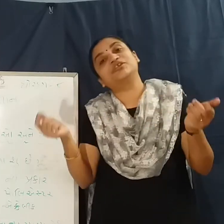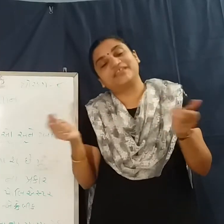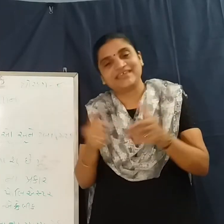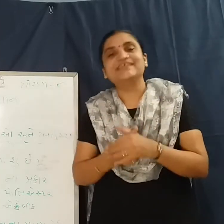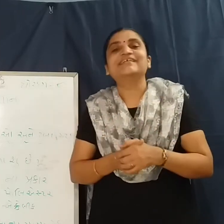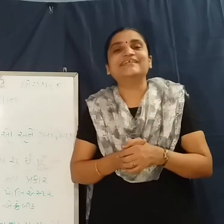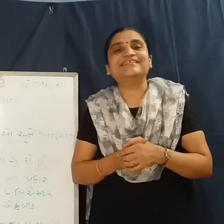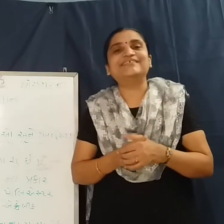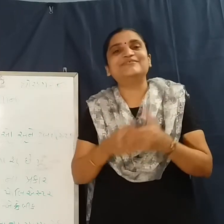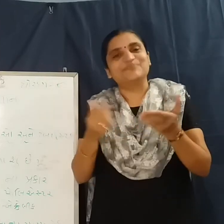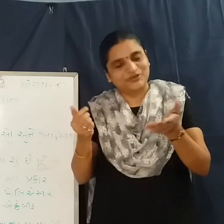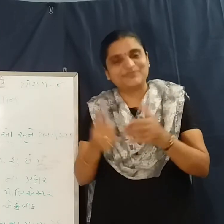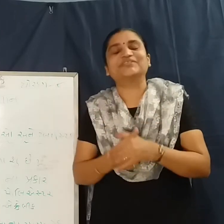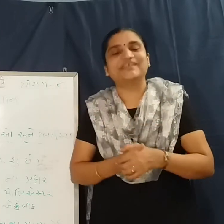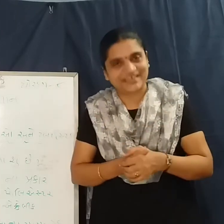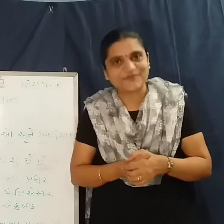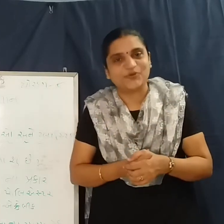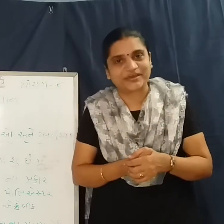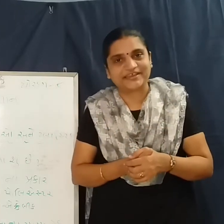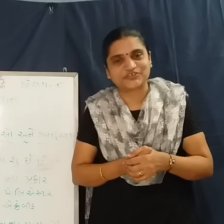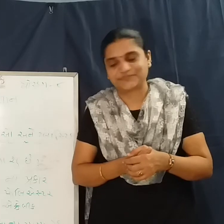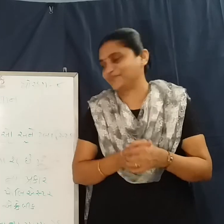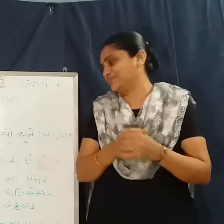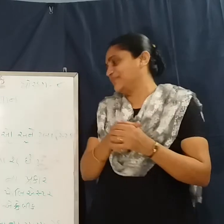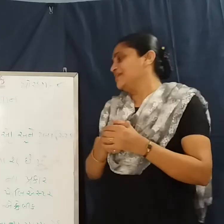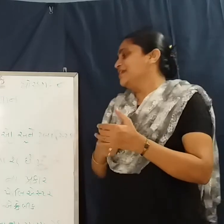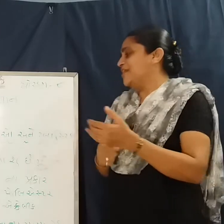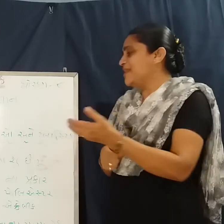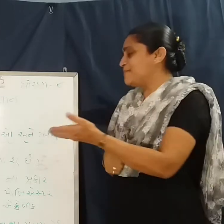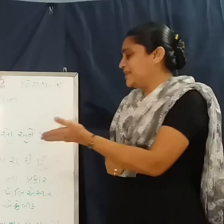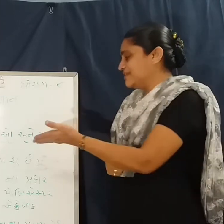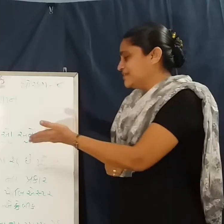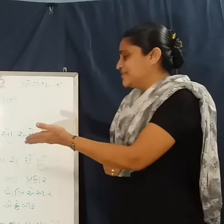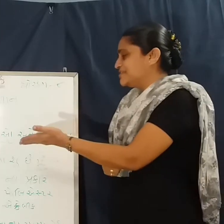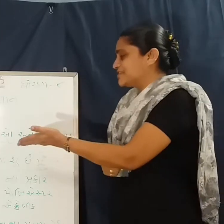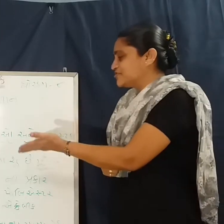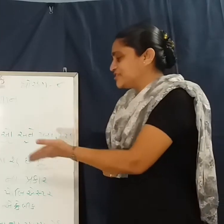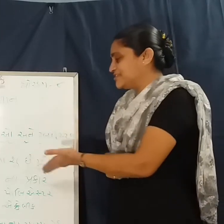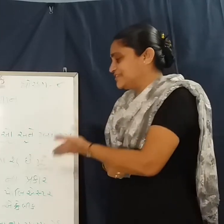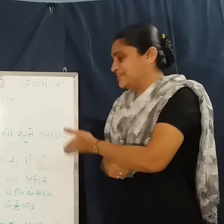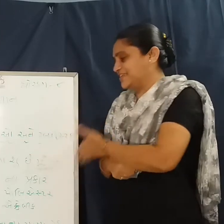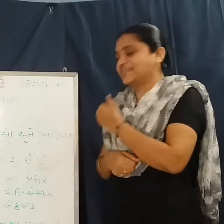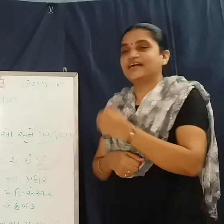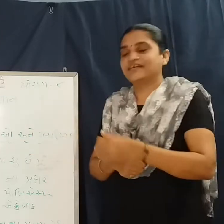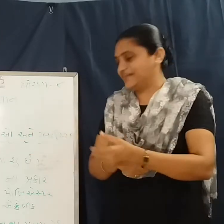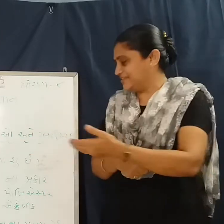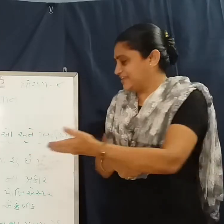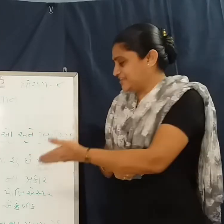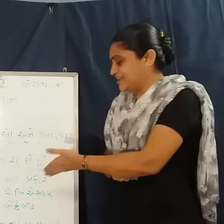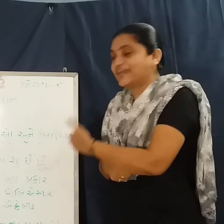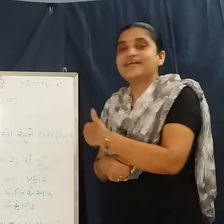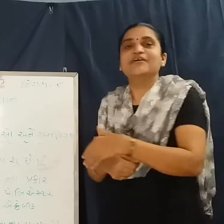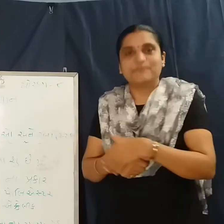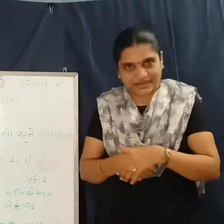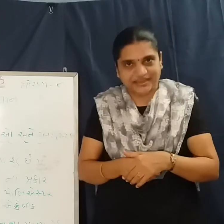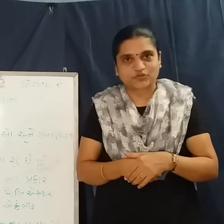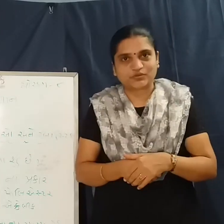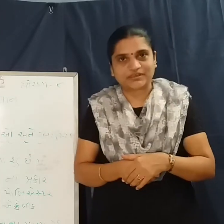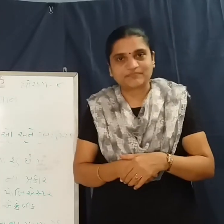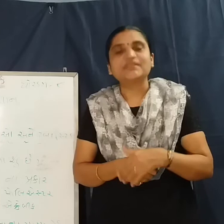કુદરતી પોલિમર તરીકે ઓળખાય છે। હવે આપણે સંશ્લેષિત રેસા જે છે એના પ્રકાર જોઈએ,